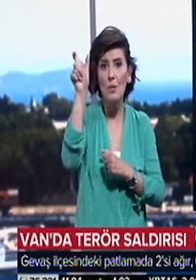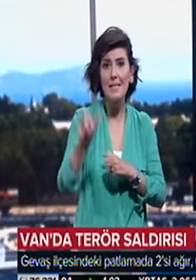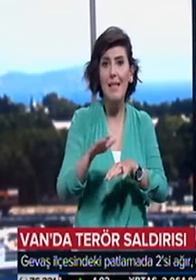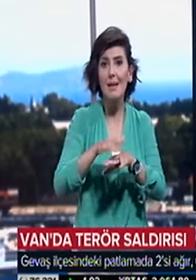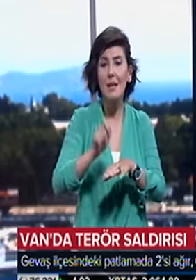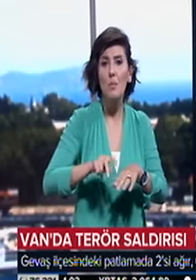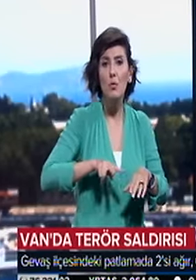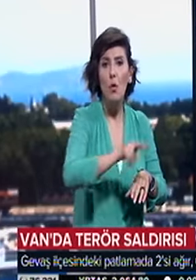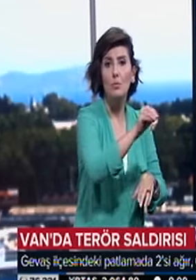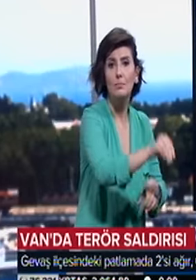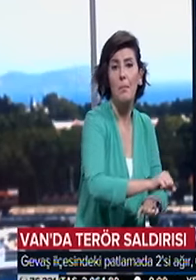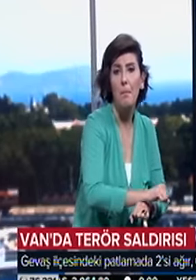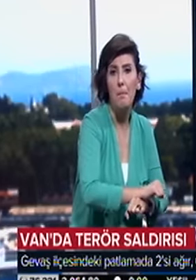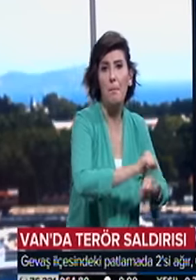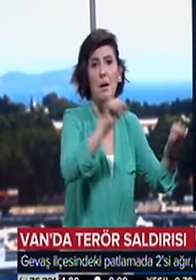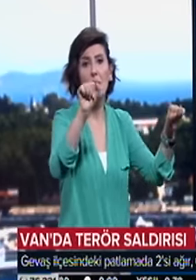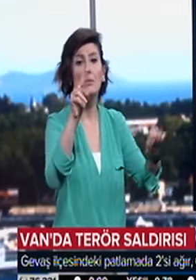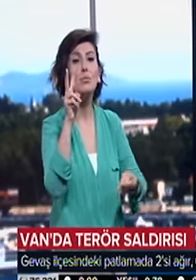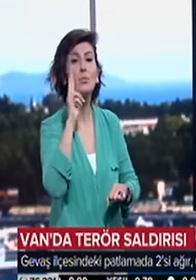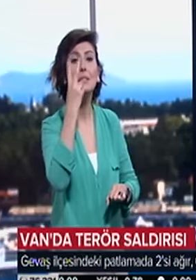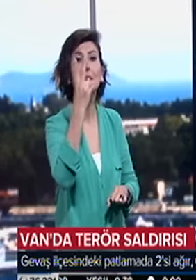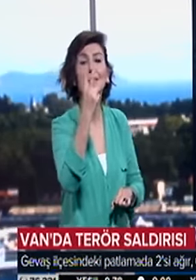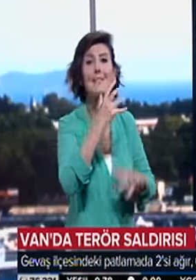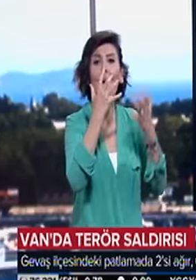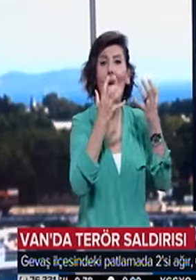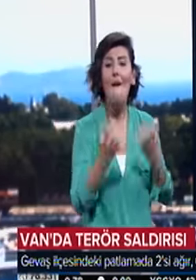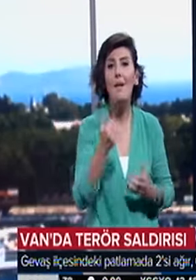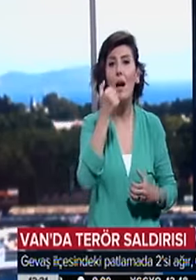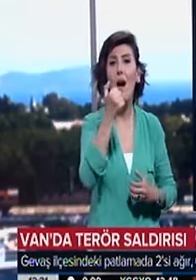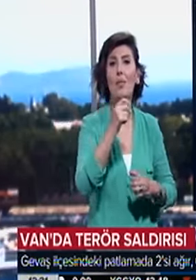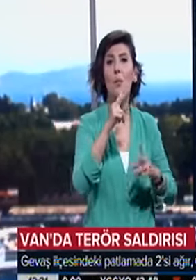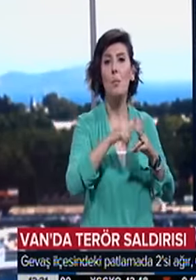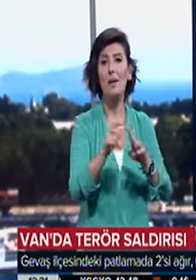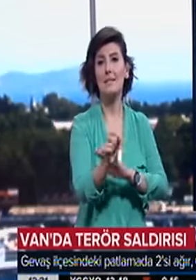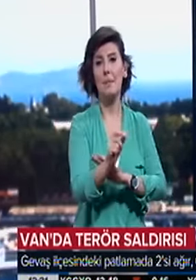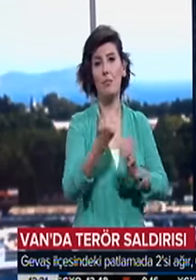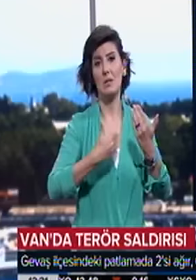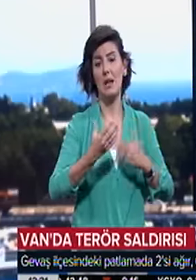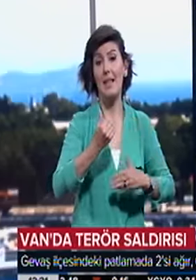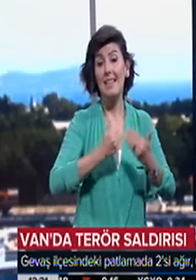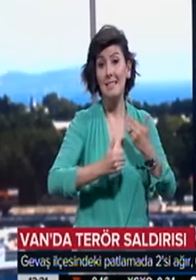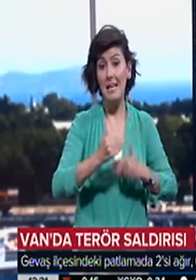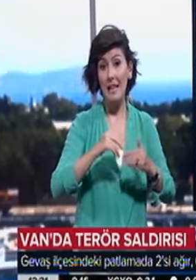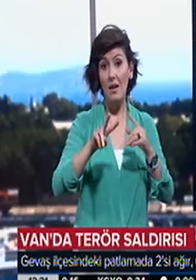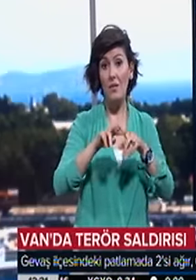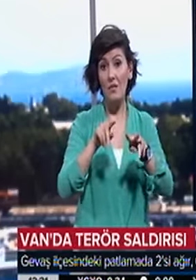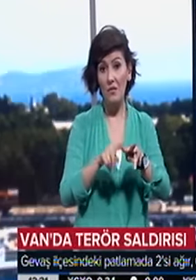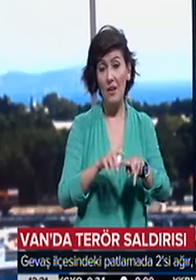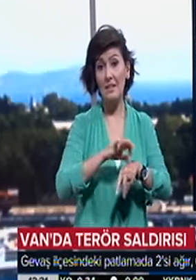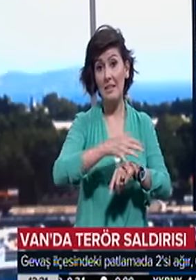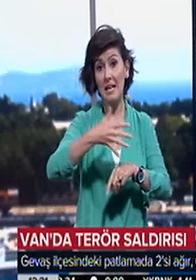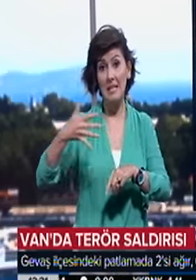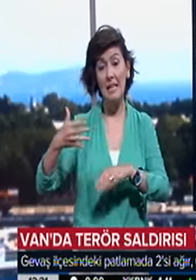teröristlerce yola döşenen patlayıcının infilak ettirilmesi sonucu ikisi ağır, 6 polis memuru yaralandı.